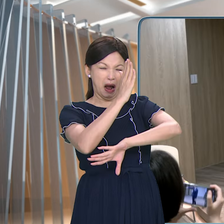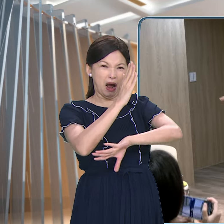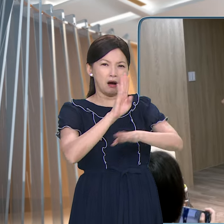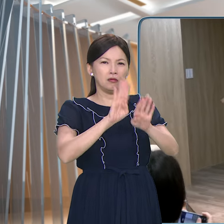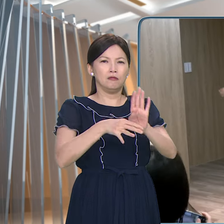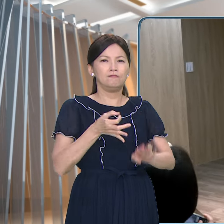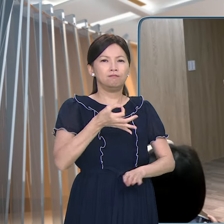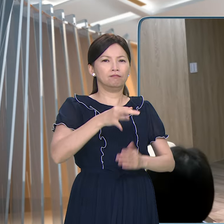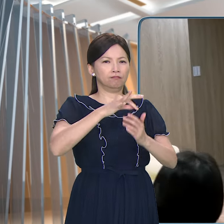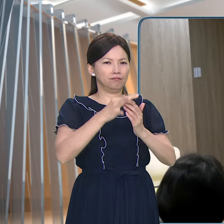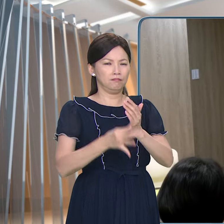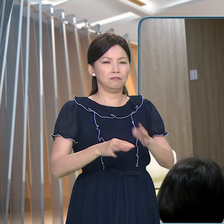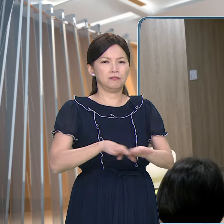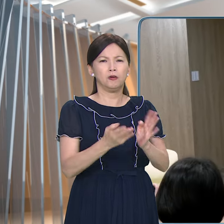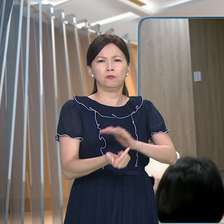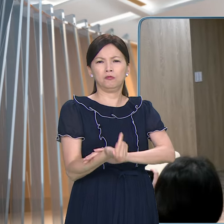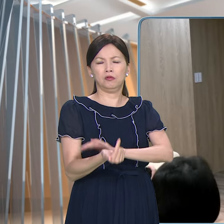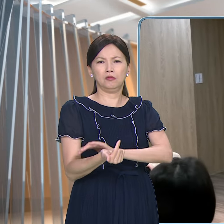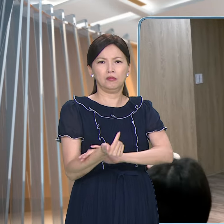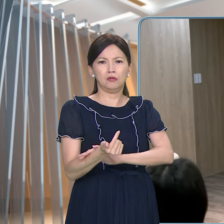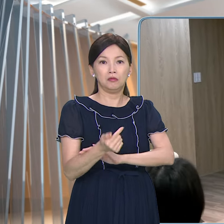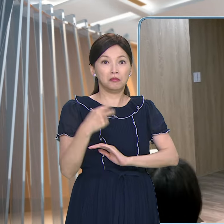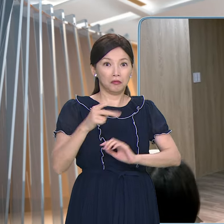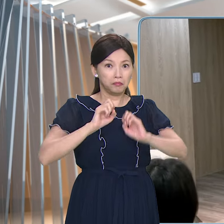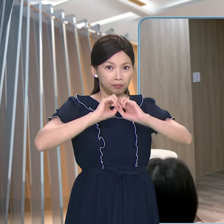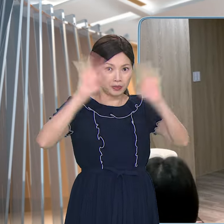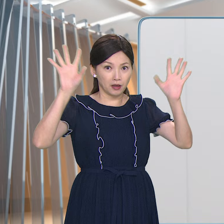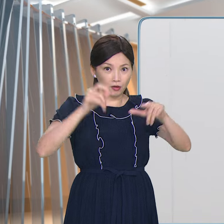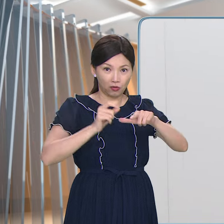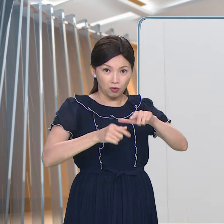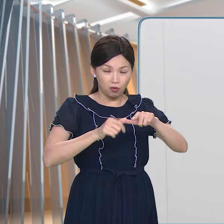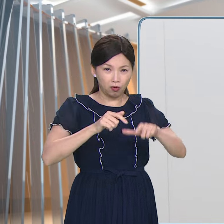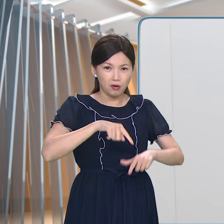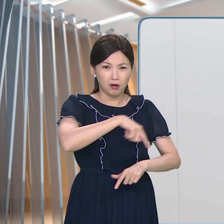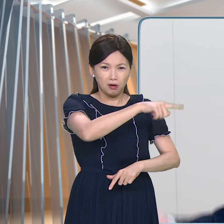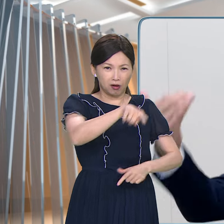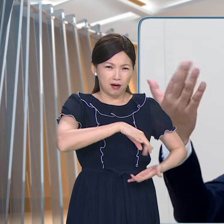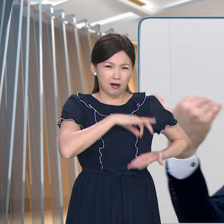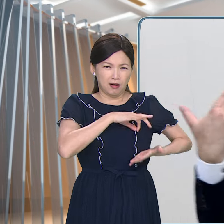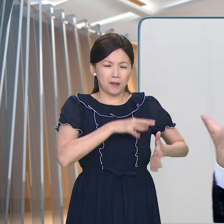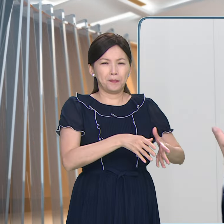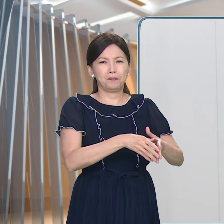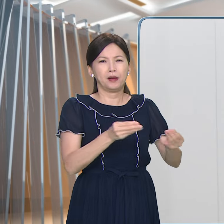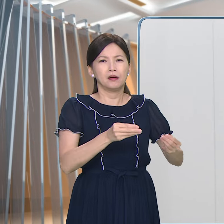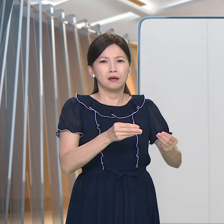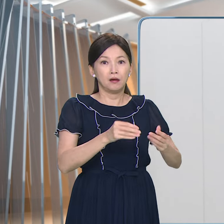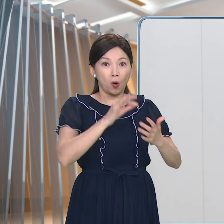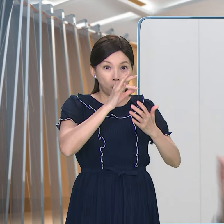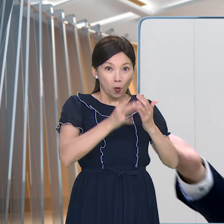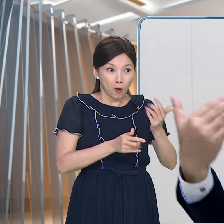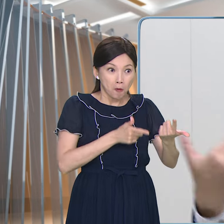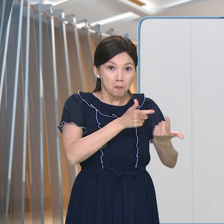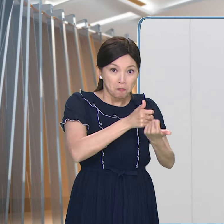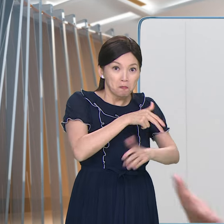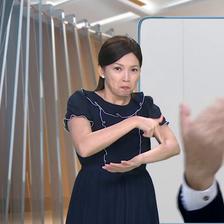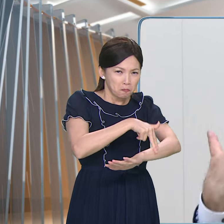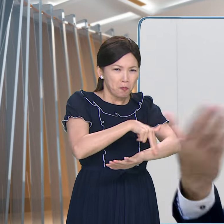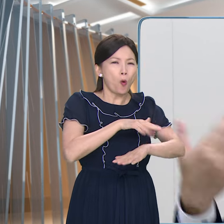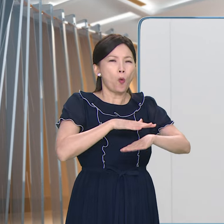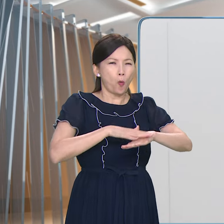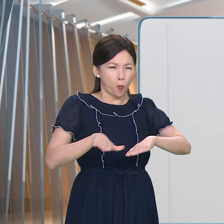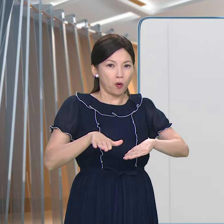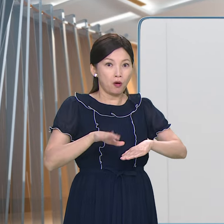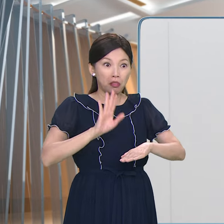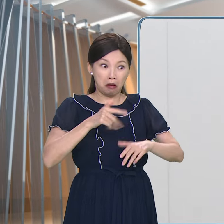示希望尽快上路，同时也对企业喊话，他会努力降低企业的